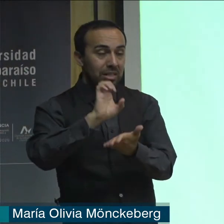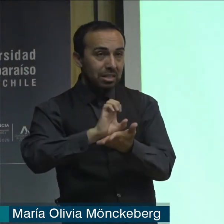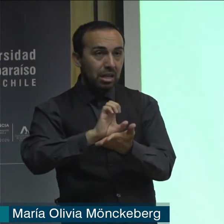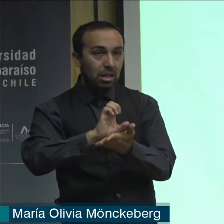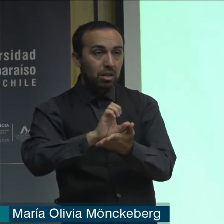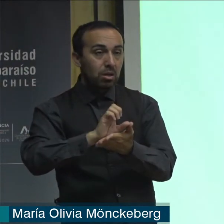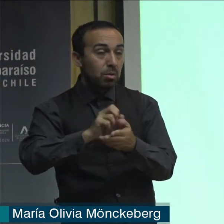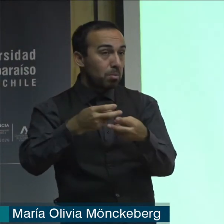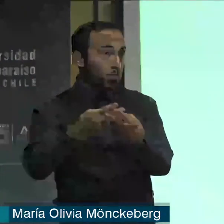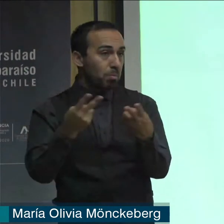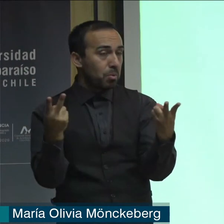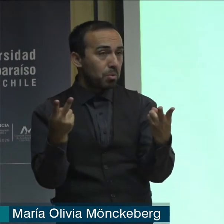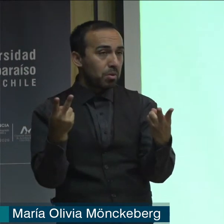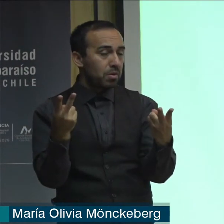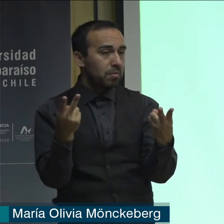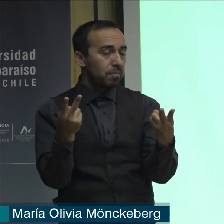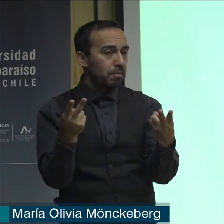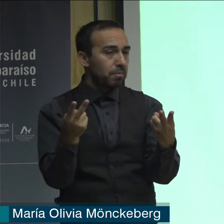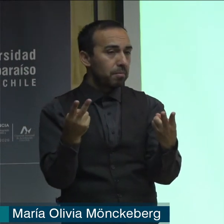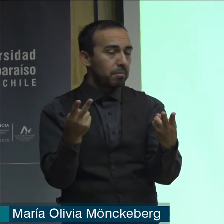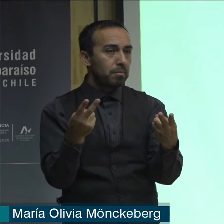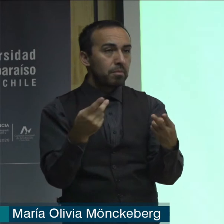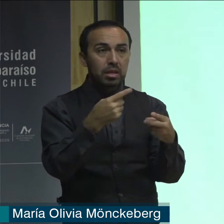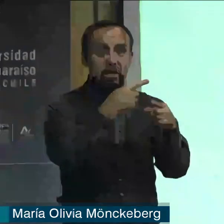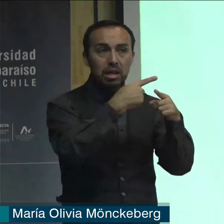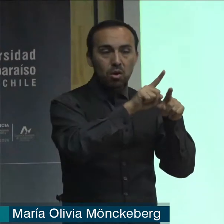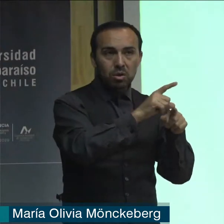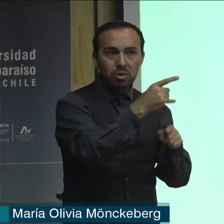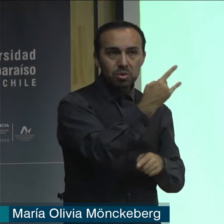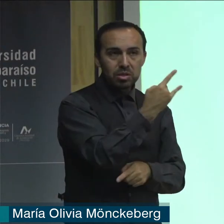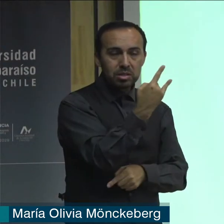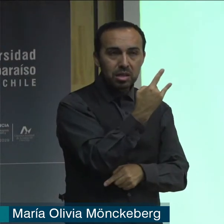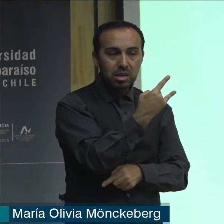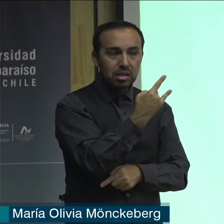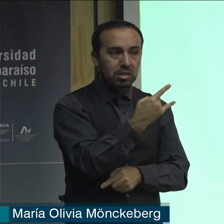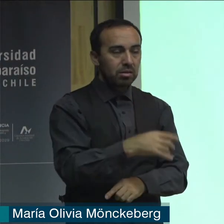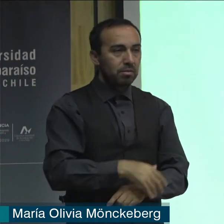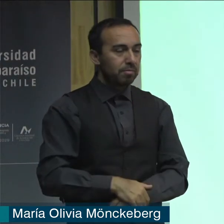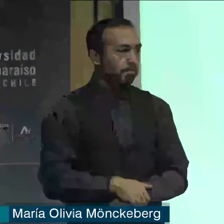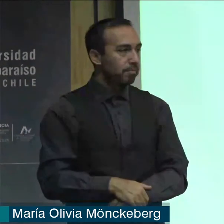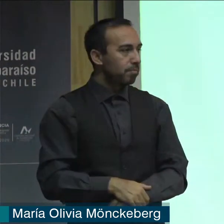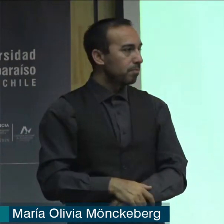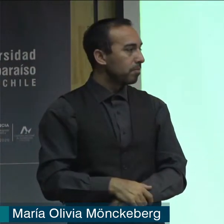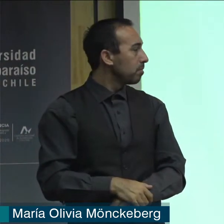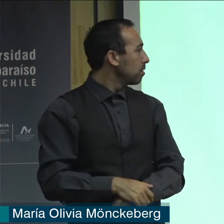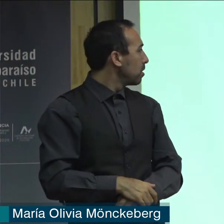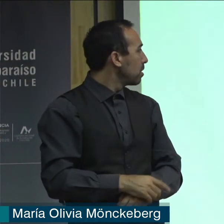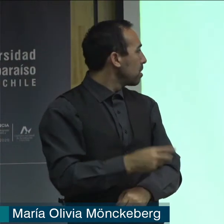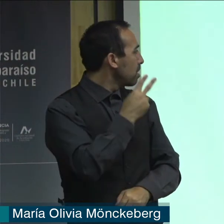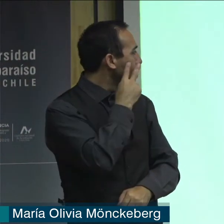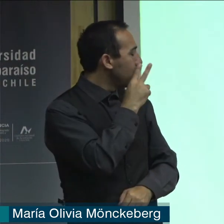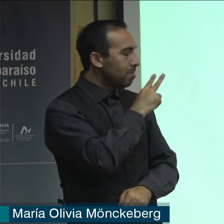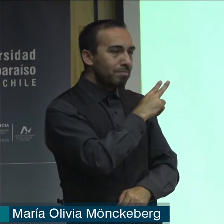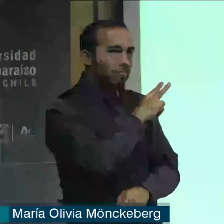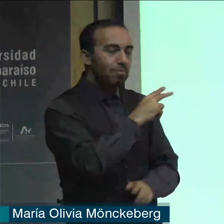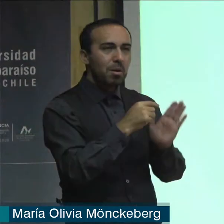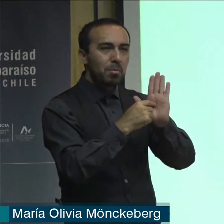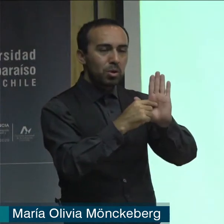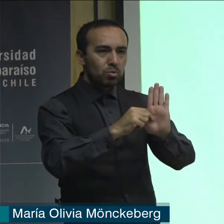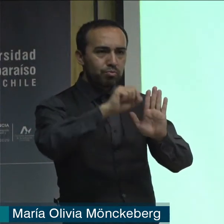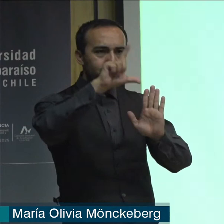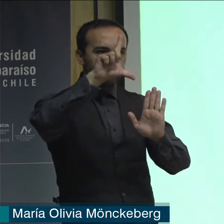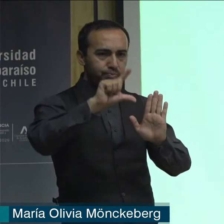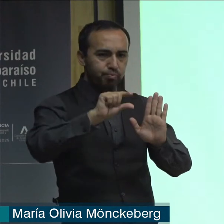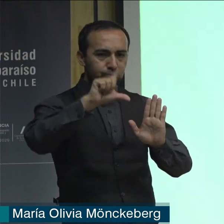pública y las otras como van manifestándose ahí hay